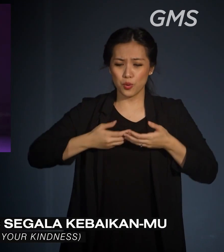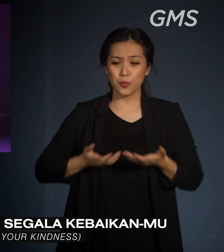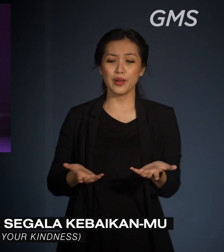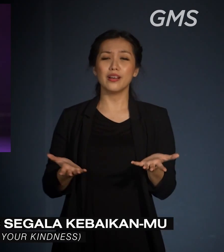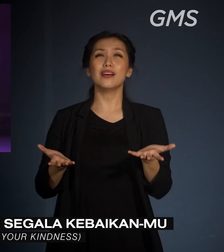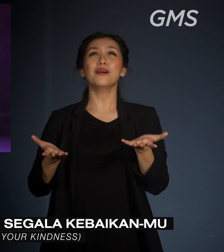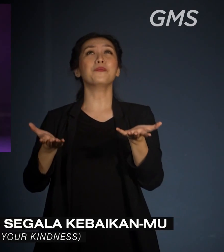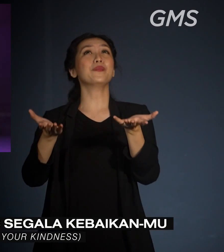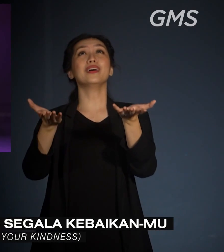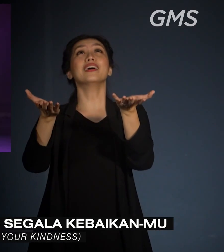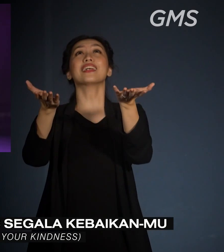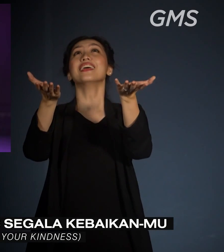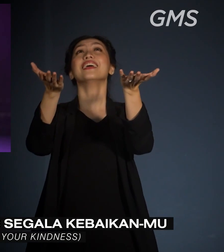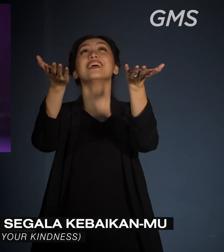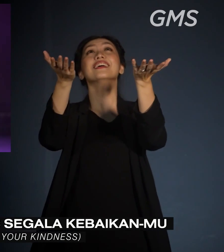Yes Lord,